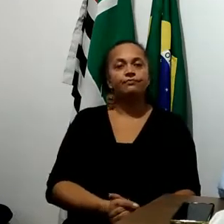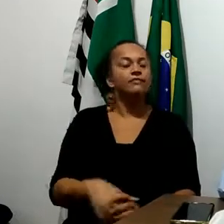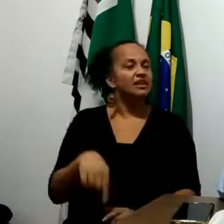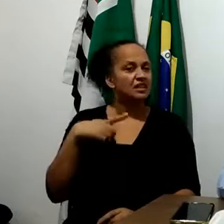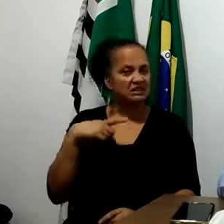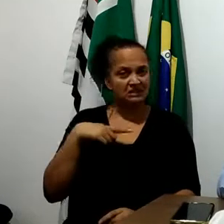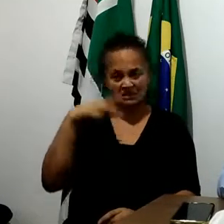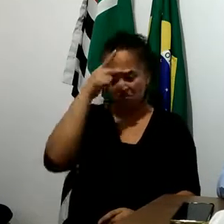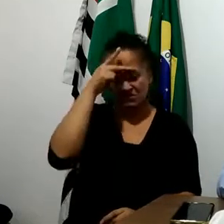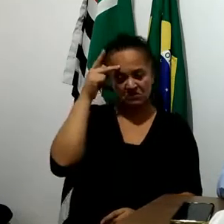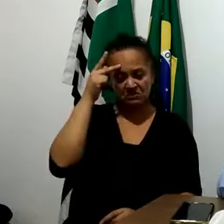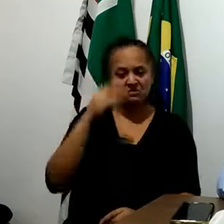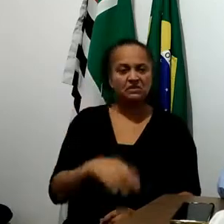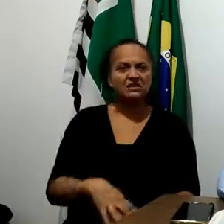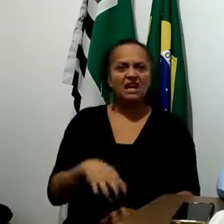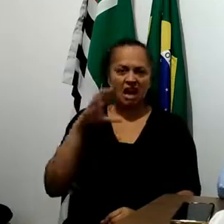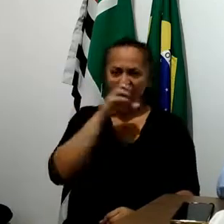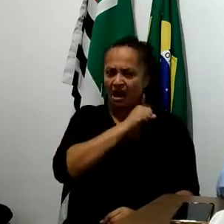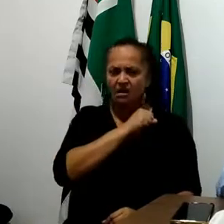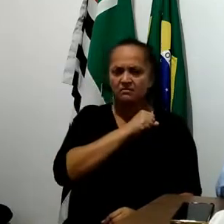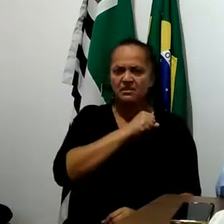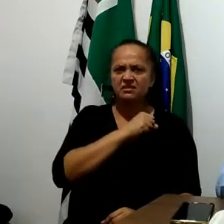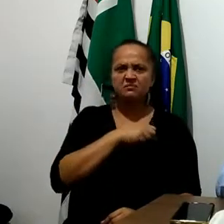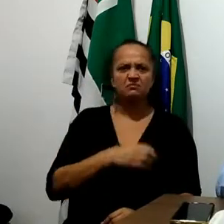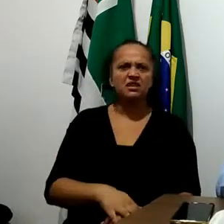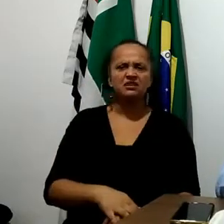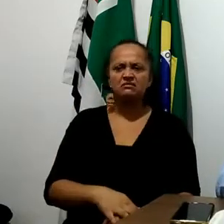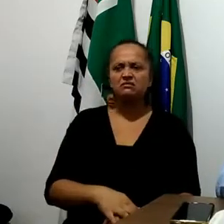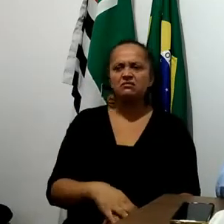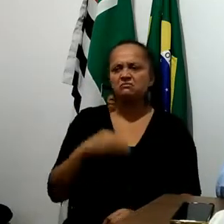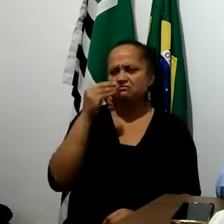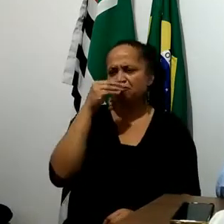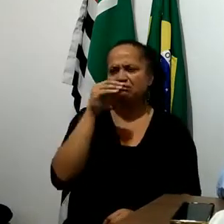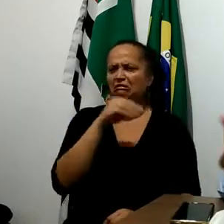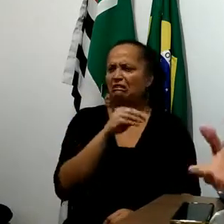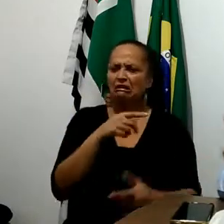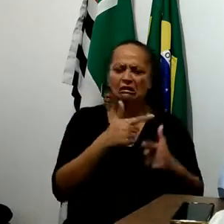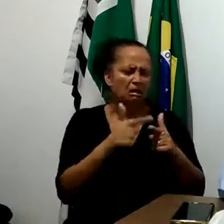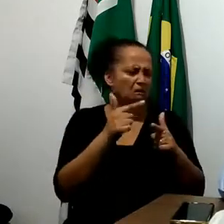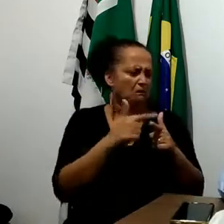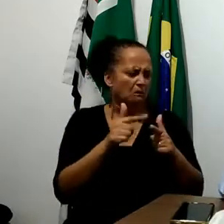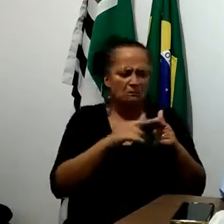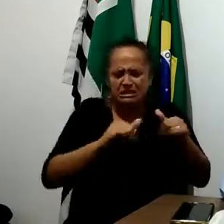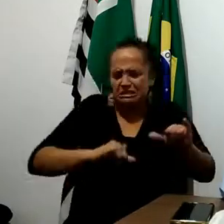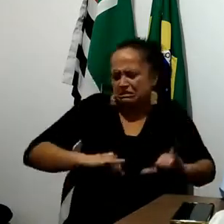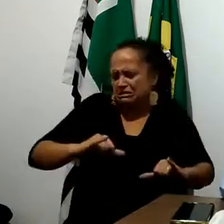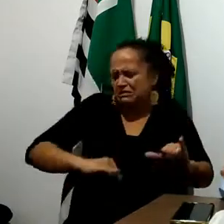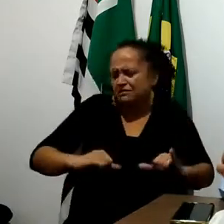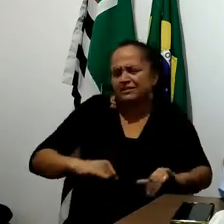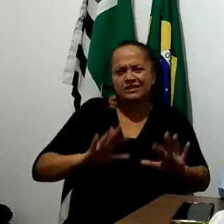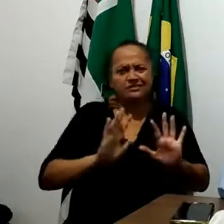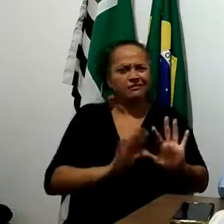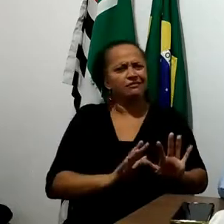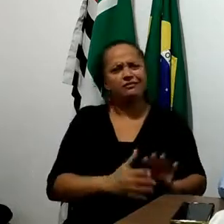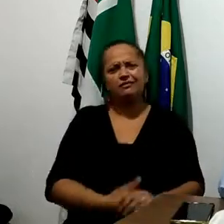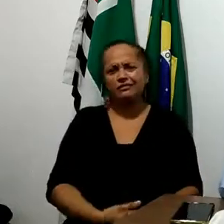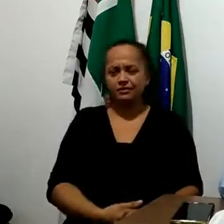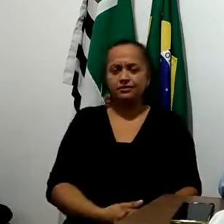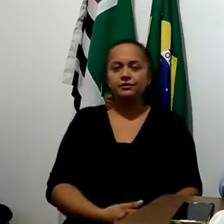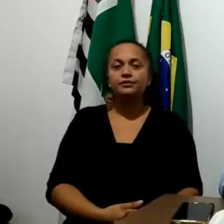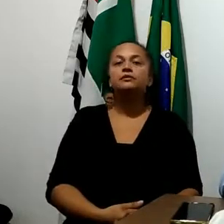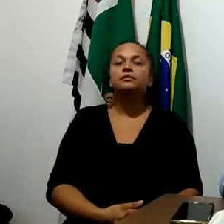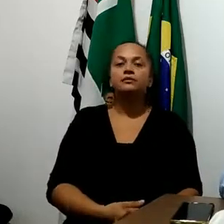desistem, se entregam, não conseguem lidar com seus problemas. E como eu falei no começo, aquele texto lá de